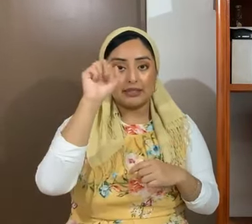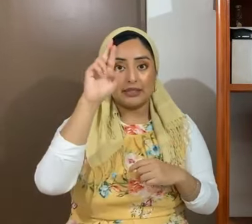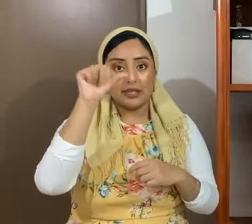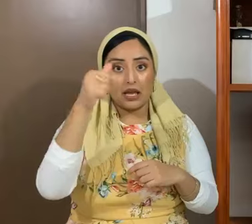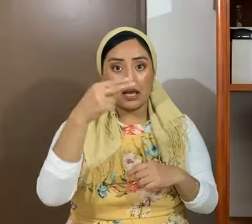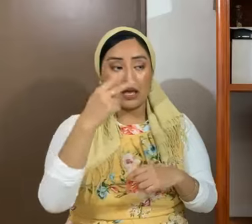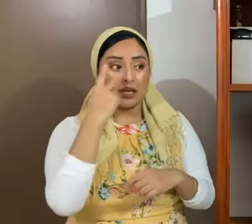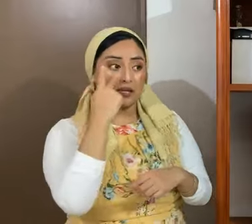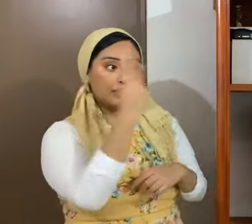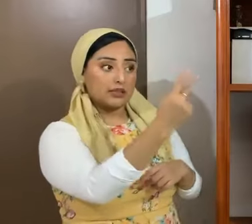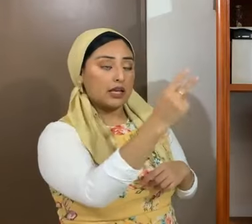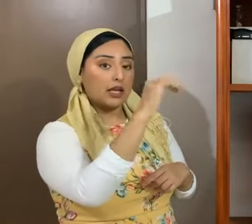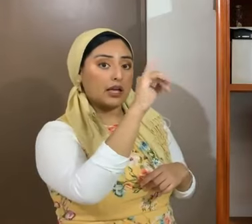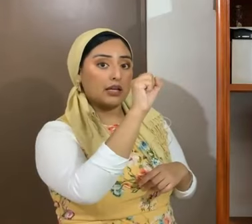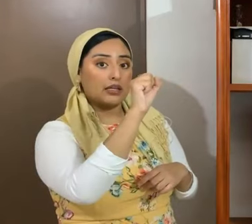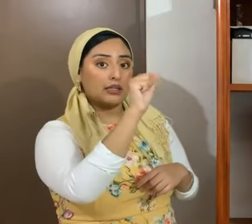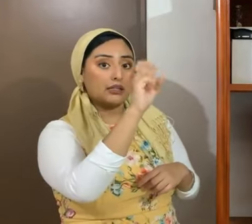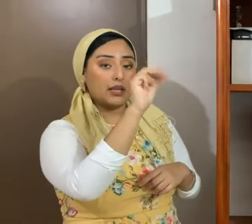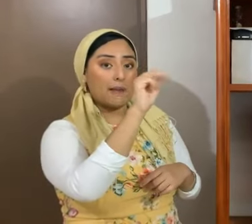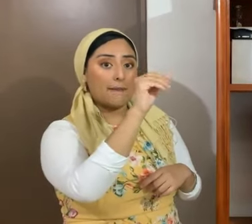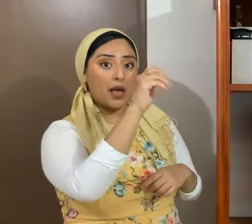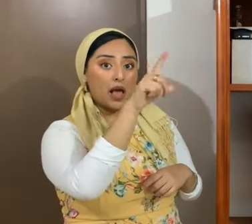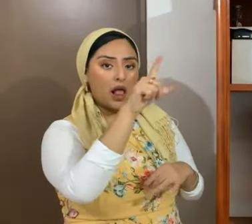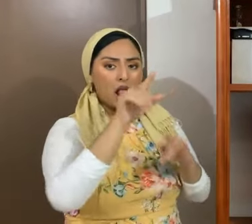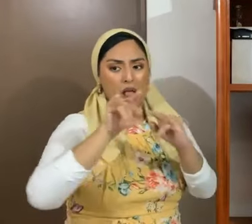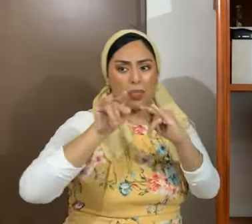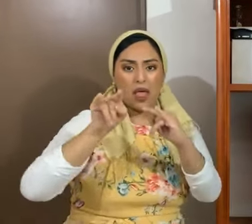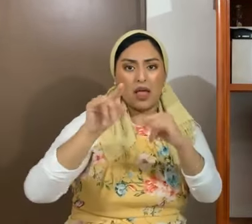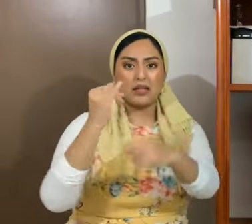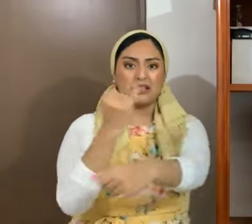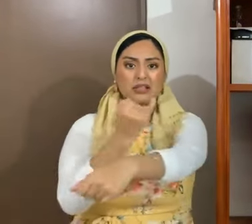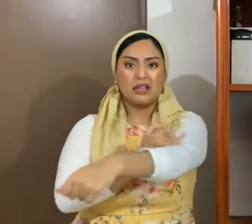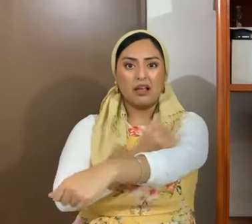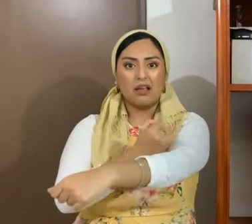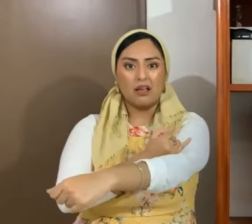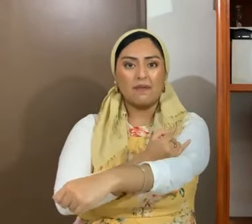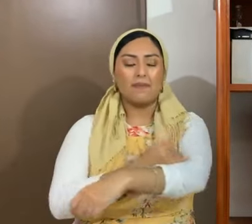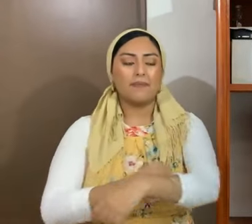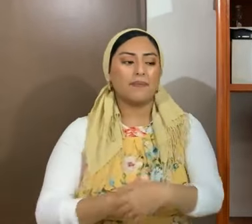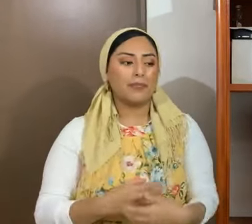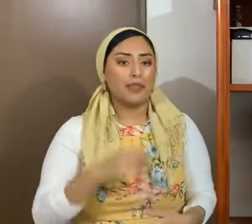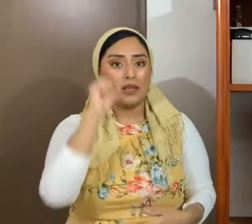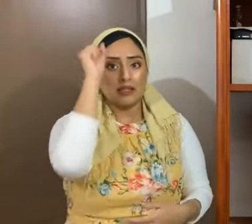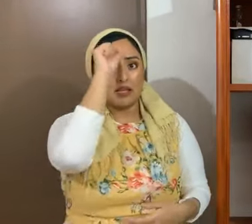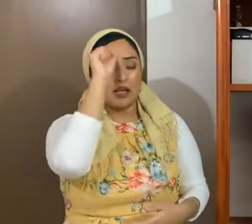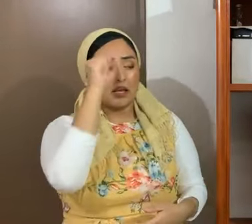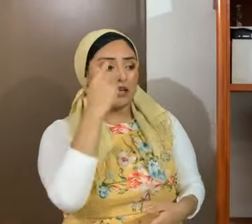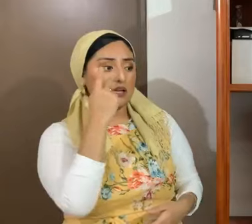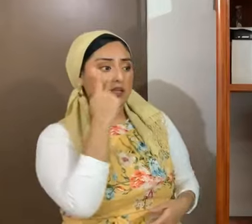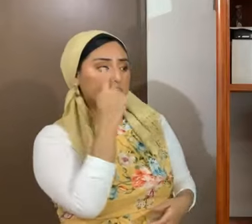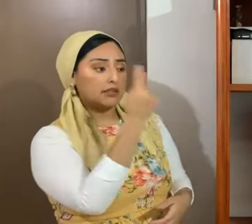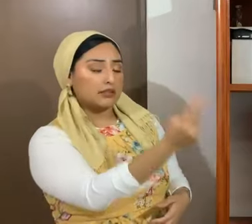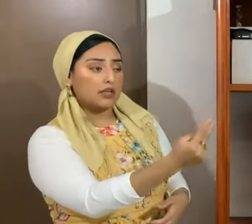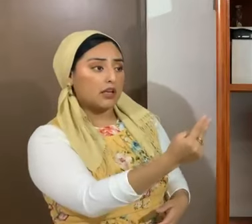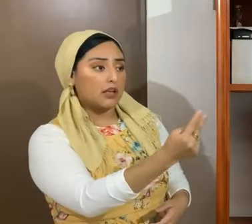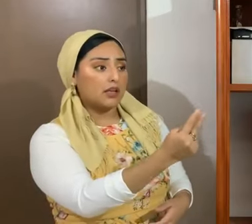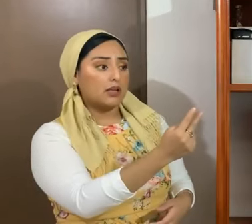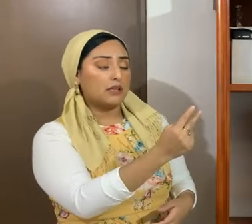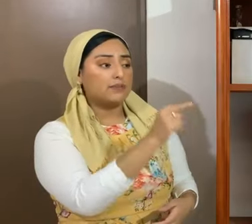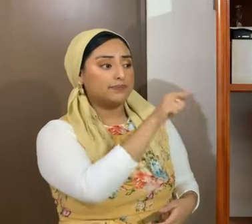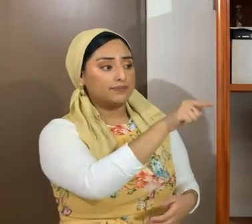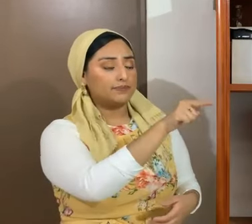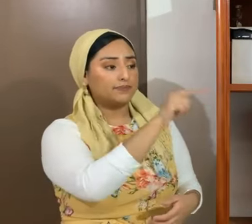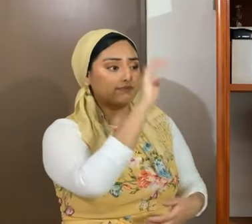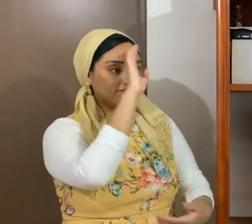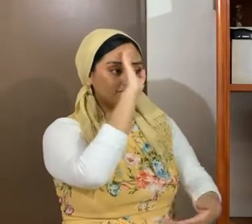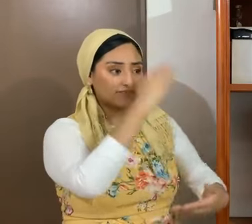Sara ve que Ismael se burla de Isaac. Y vio Sara que el hijo de Agar, la egipcia, el cual le había dado a luz a